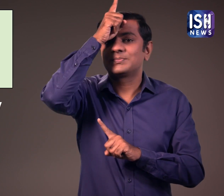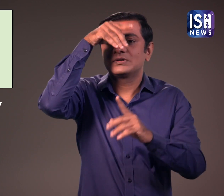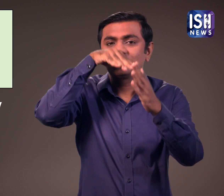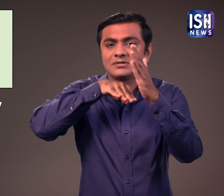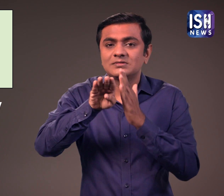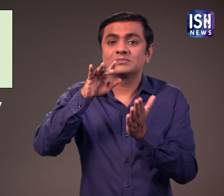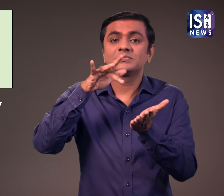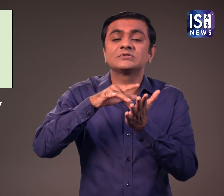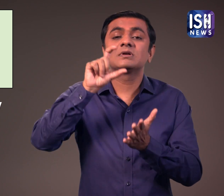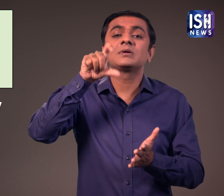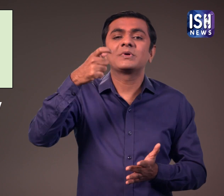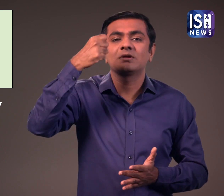के लिए उडान भरी